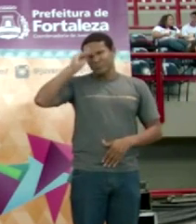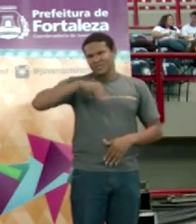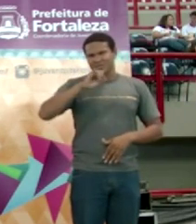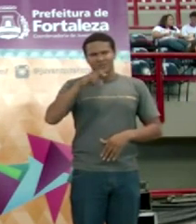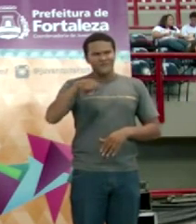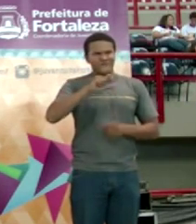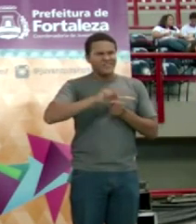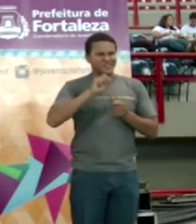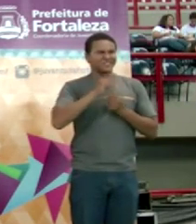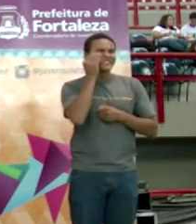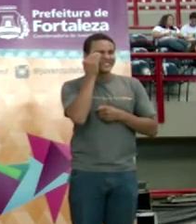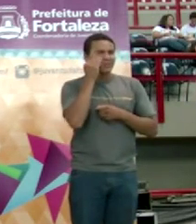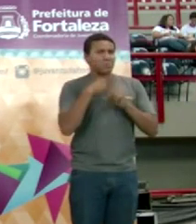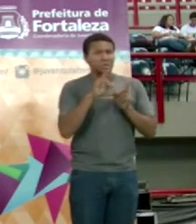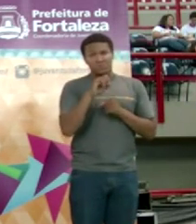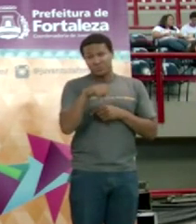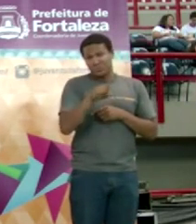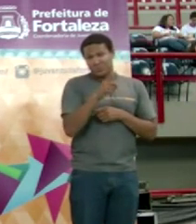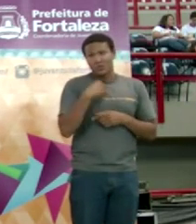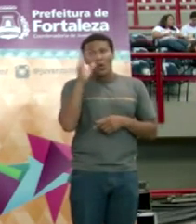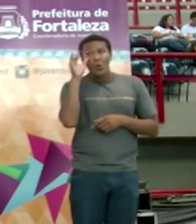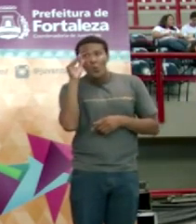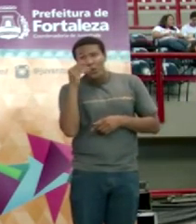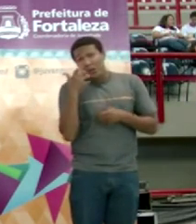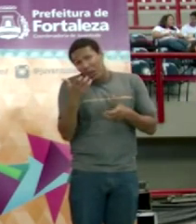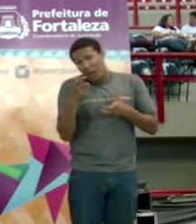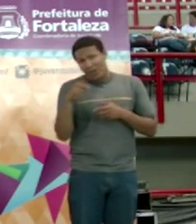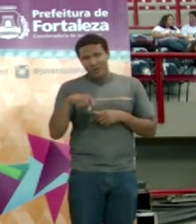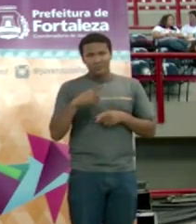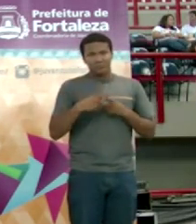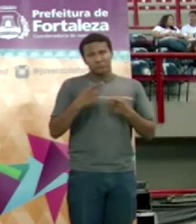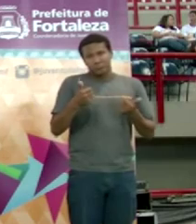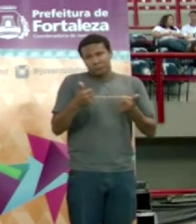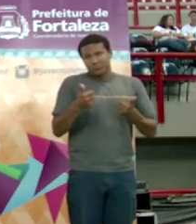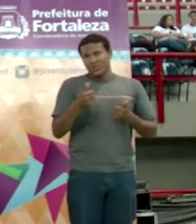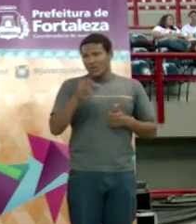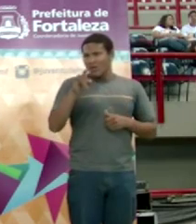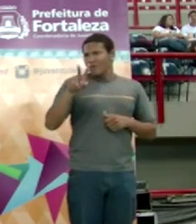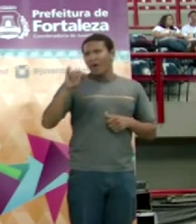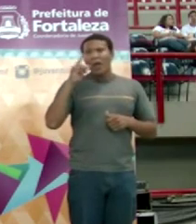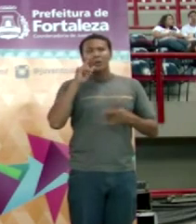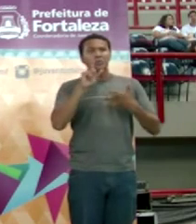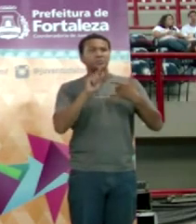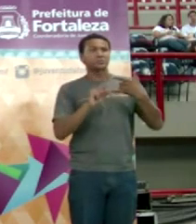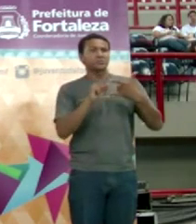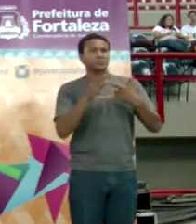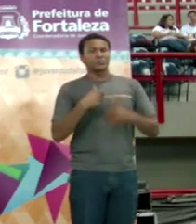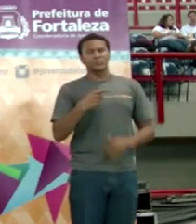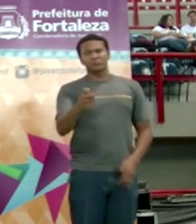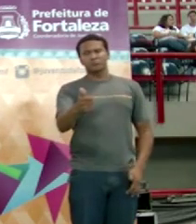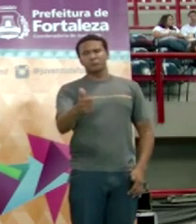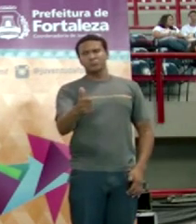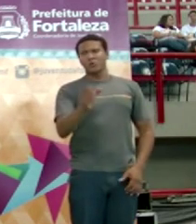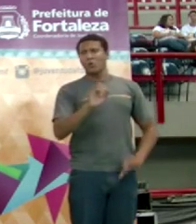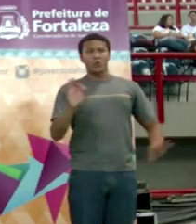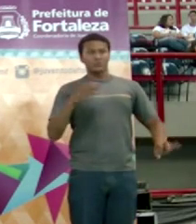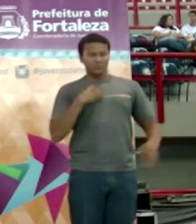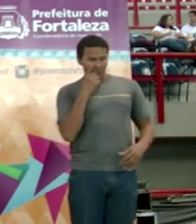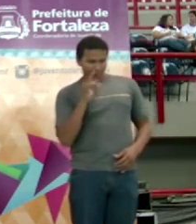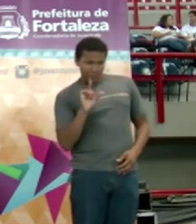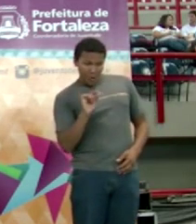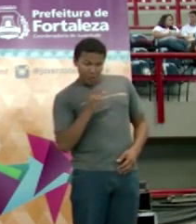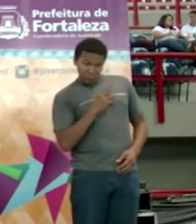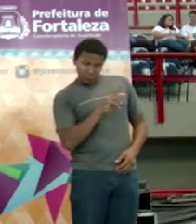tiver preguiça de fazer, mas quiser ver, já que aqui eu estou só falando, vai lá no YouTube e coloca lá, quebra de